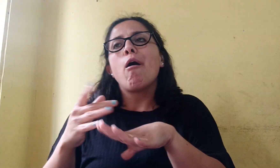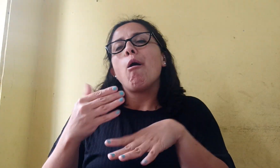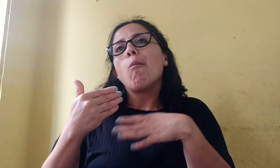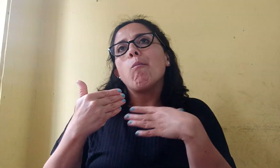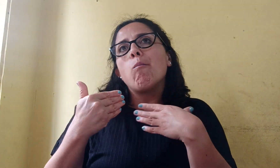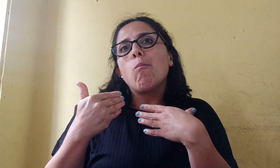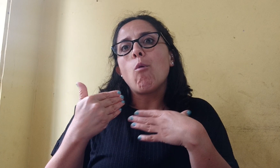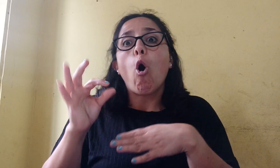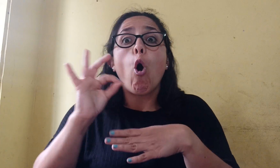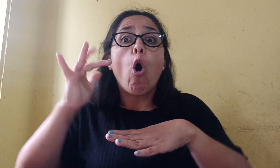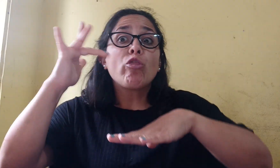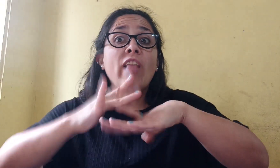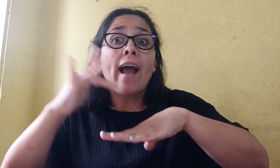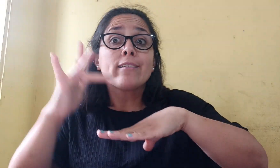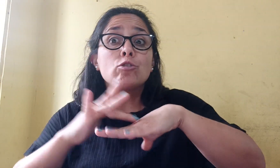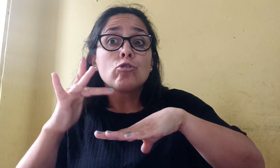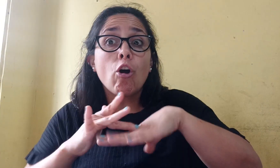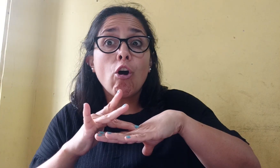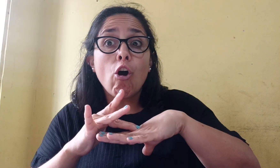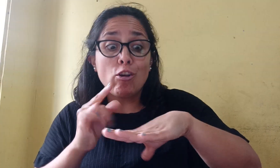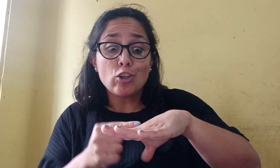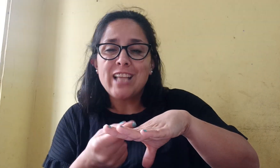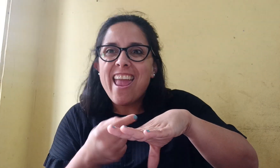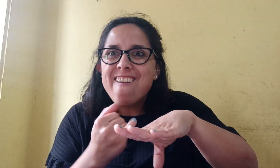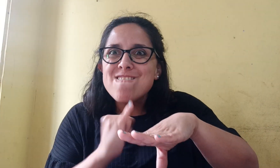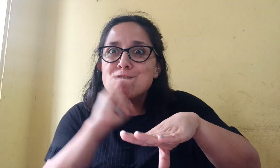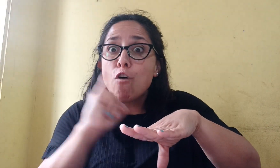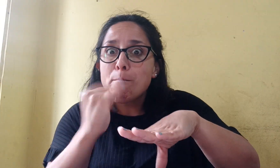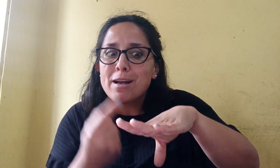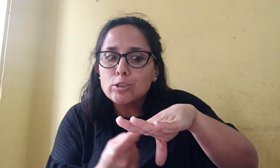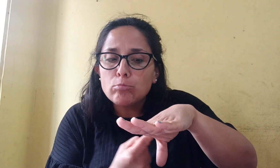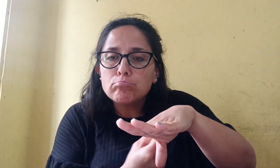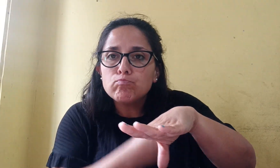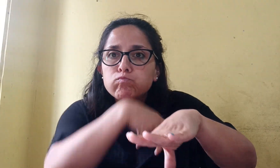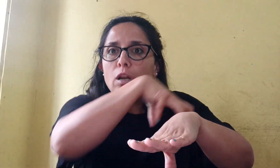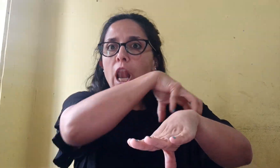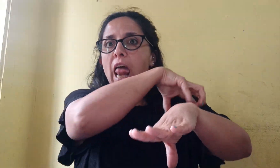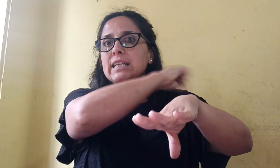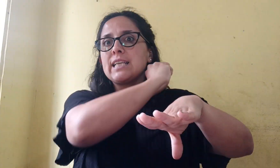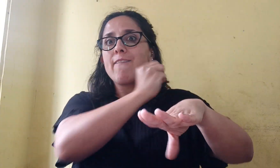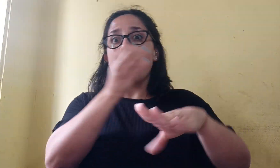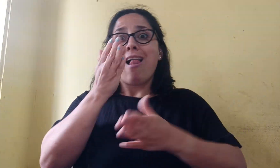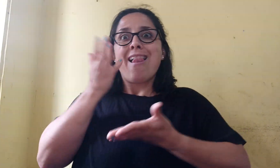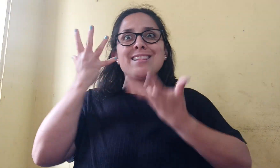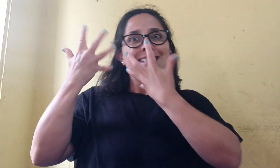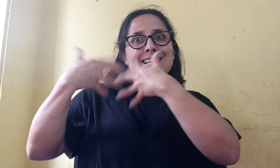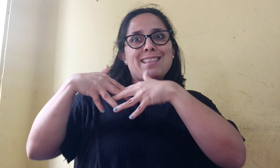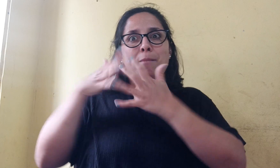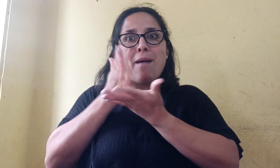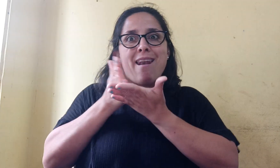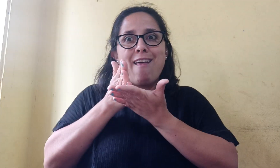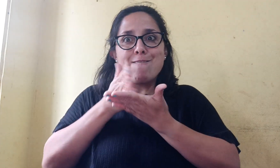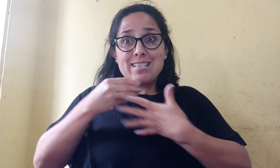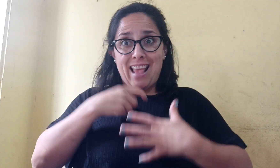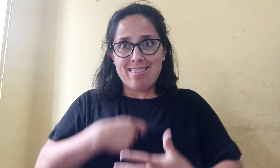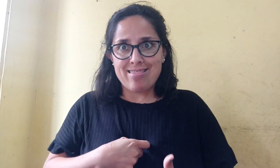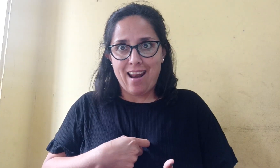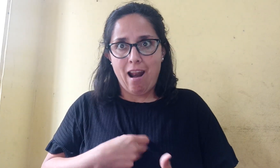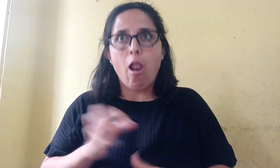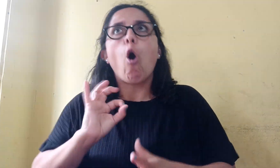del tacto, y lleva esa información hacia el sistema nervioso central, o un estímulo que puede ser interno, que tiene que ver con algún